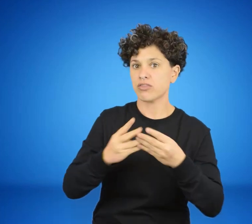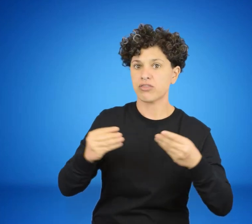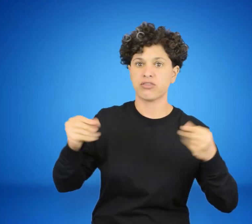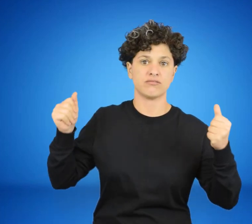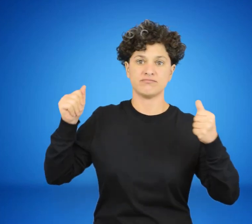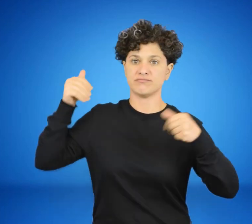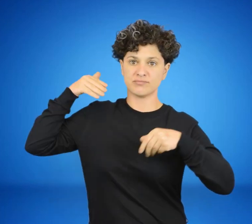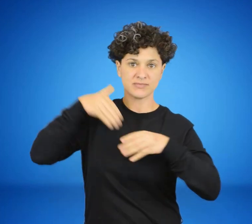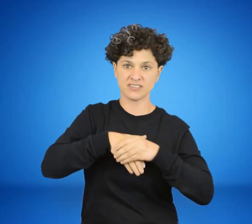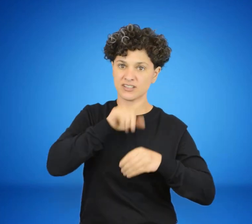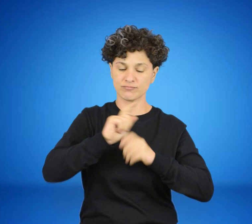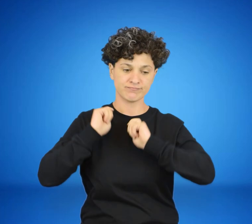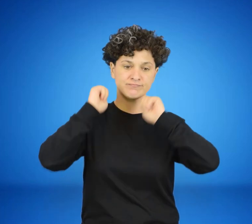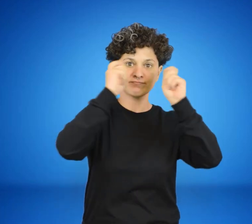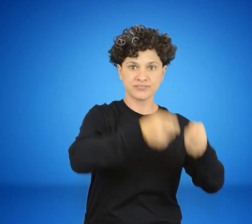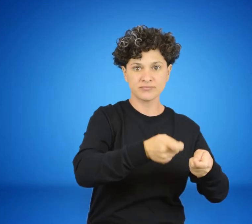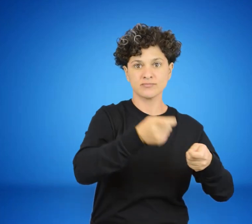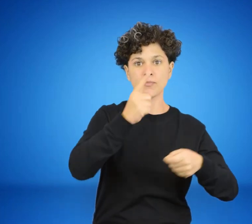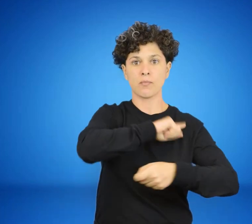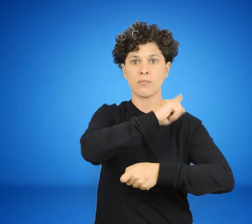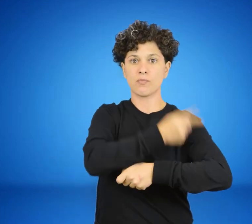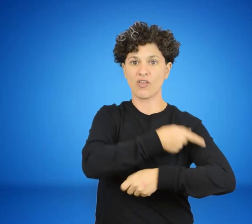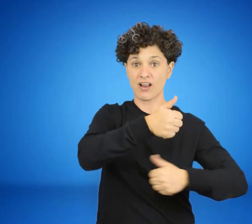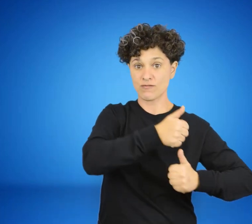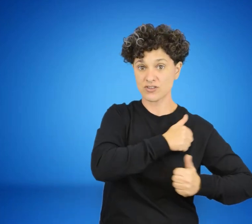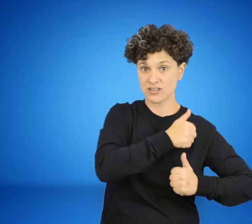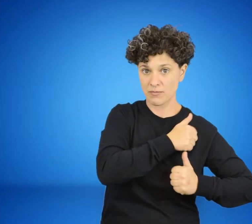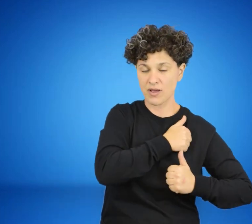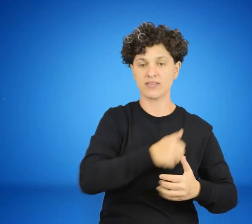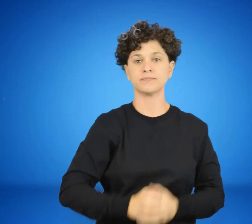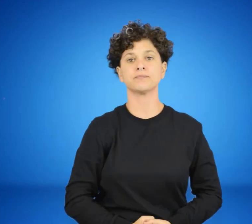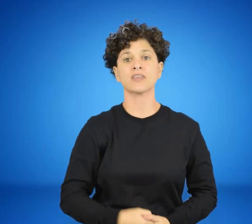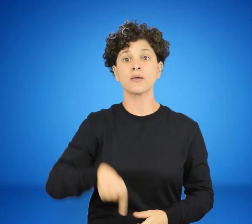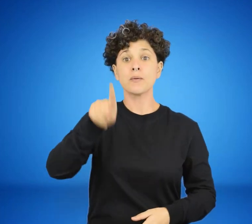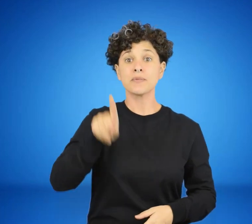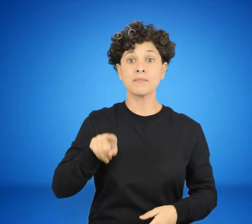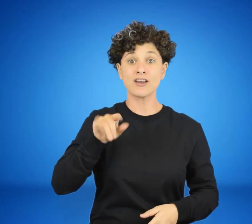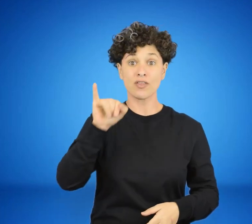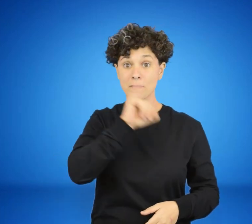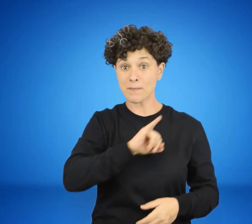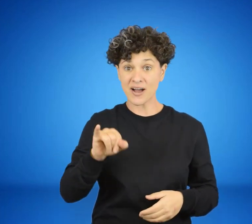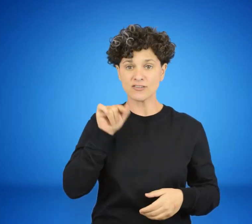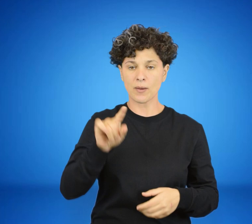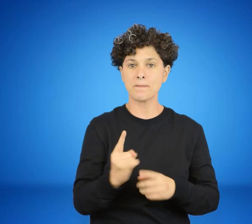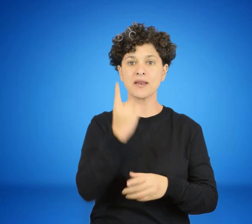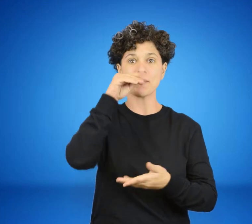político de las fuerzas armadas ya sin fisuras tras varios relevos en los mandos